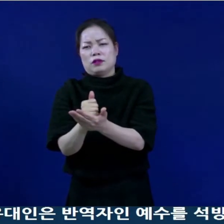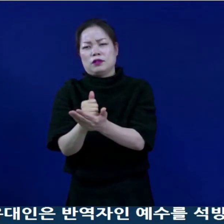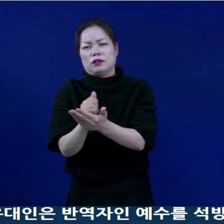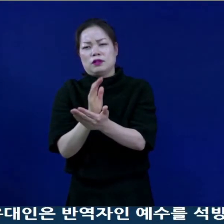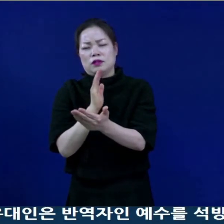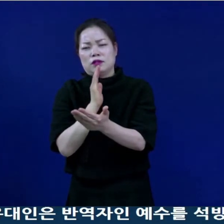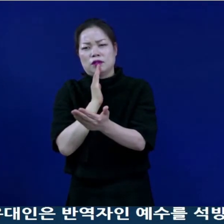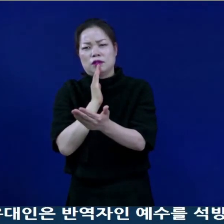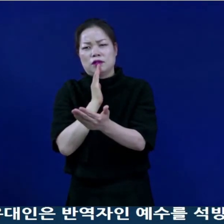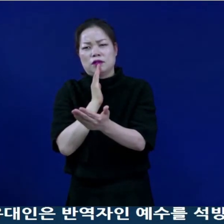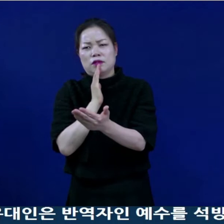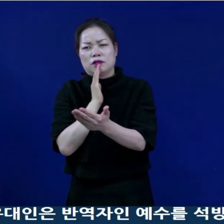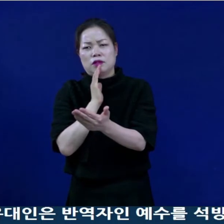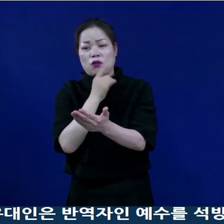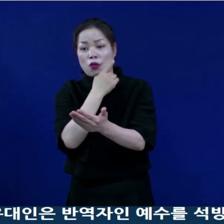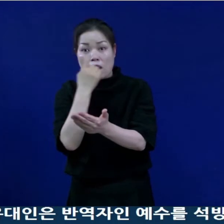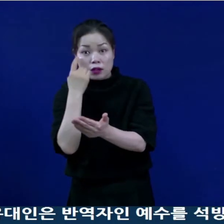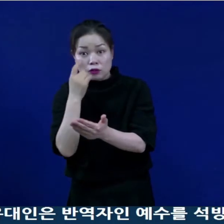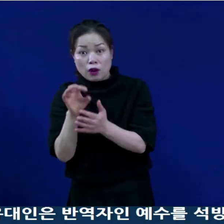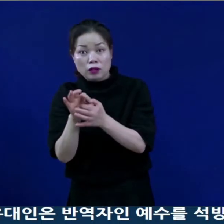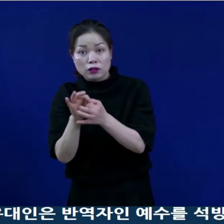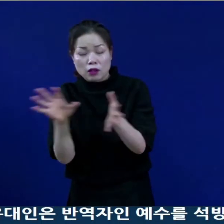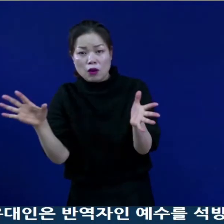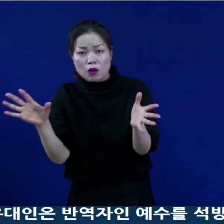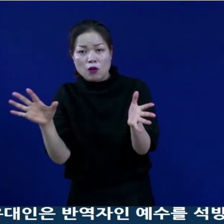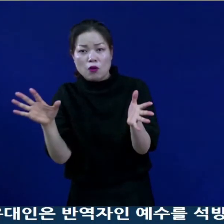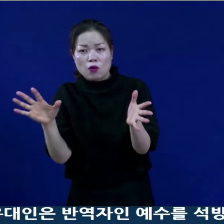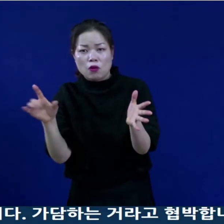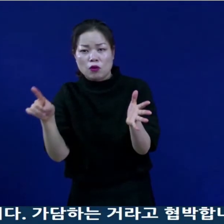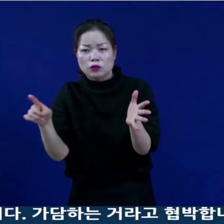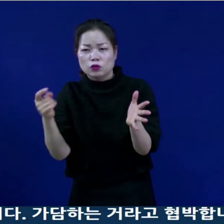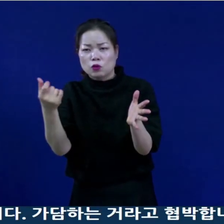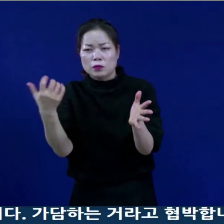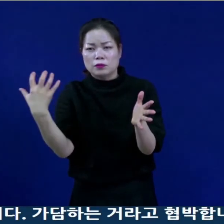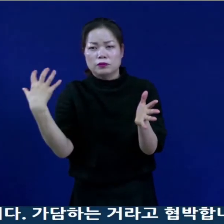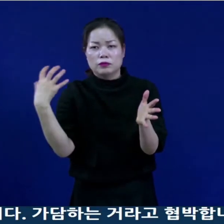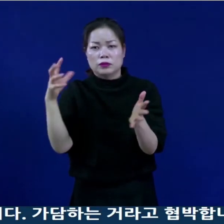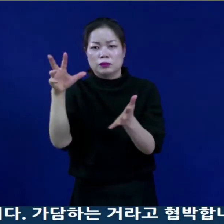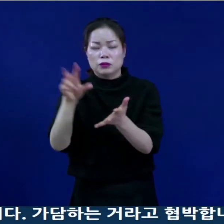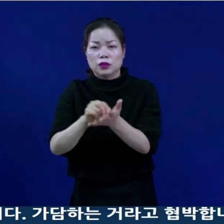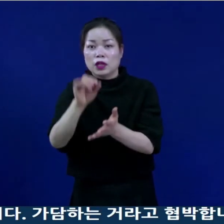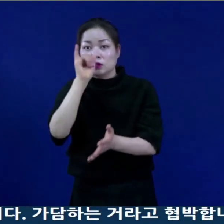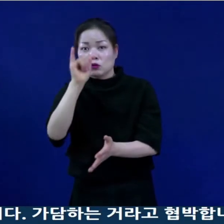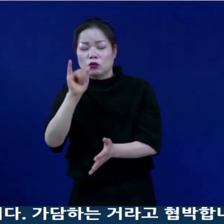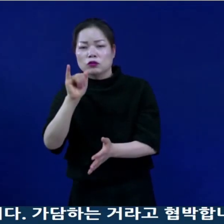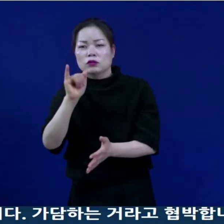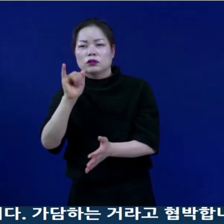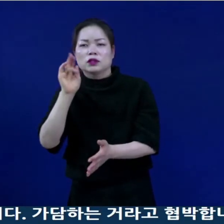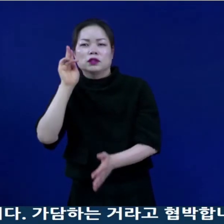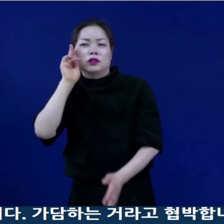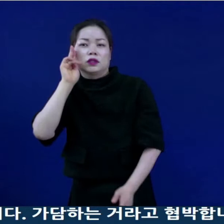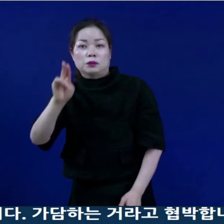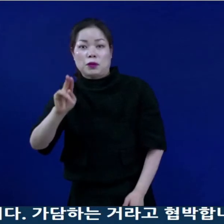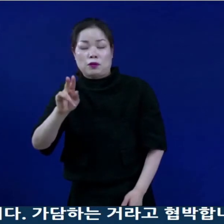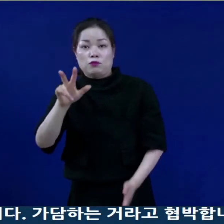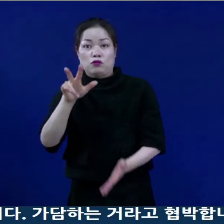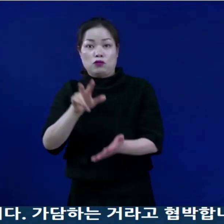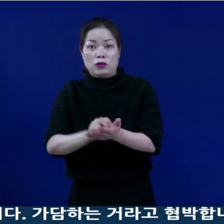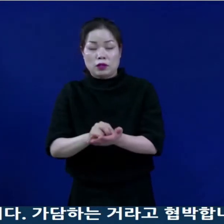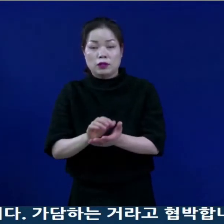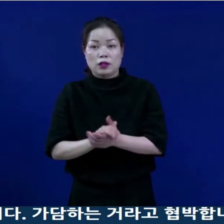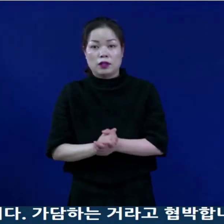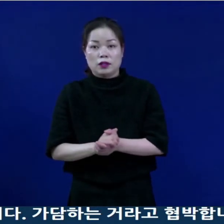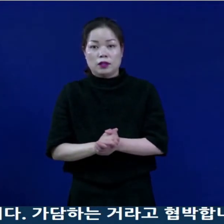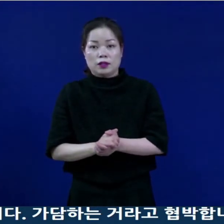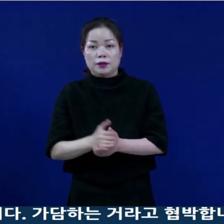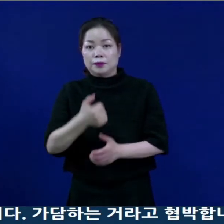사실 여부를 떠나서 단지 혐의만 주어져도 그것은 치명적인 위험한 것이었습니다. 따라서 이